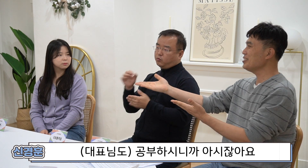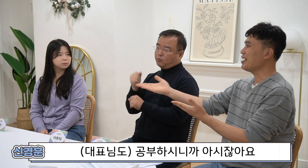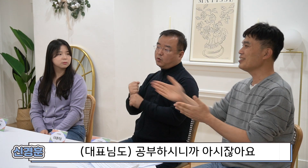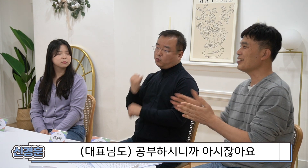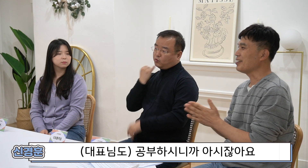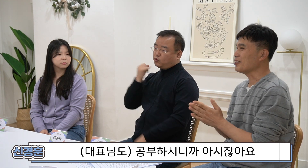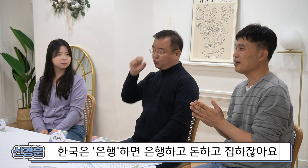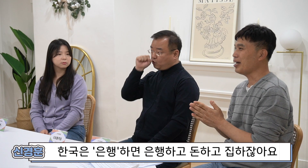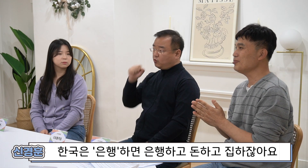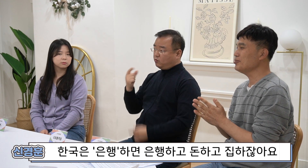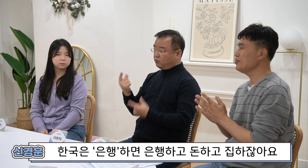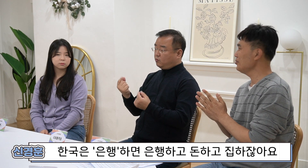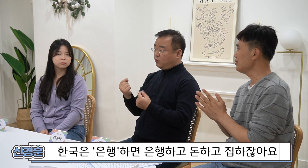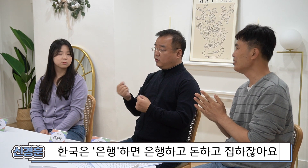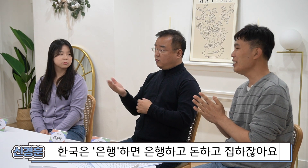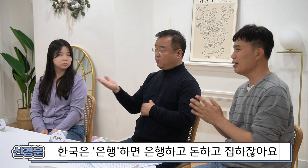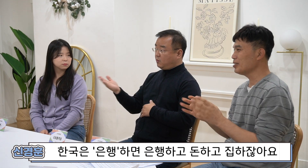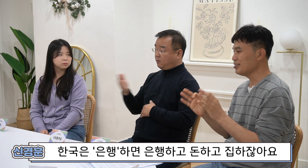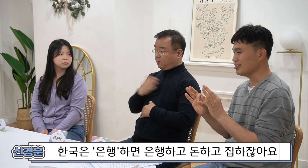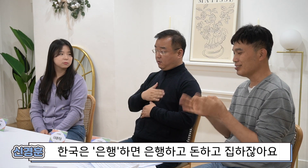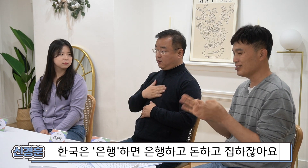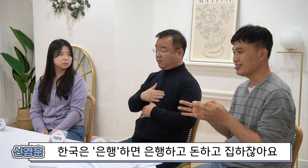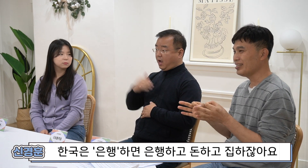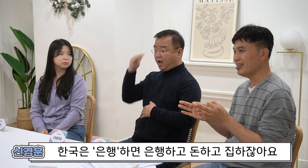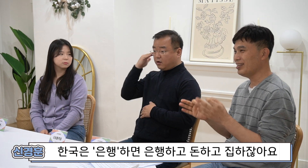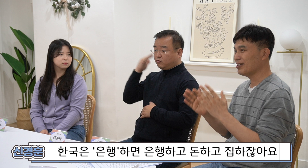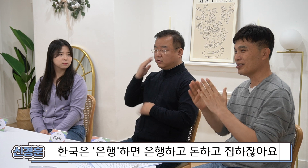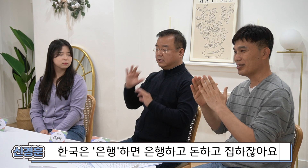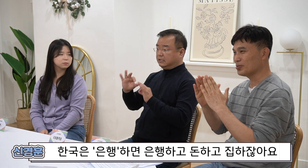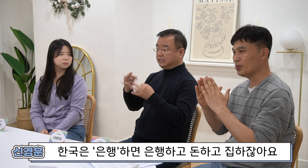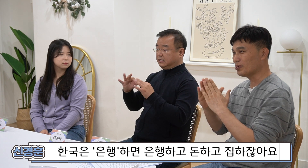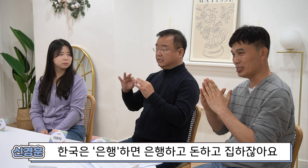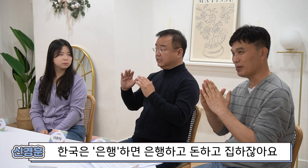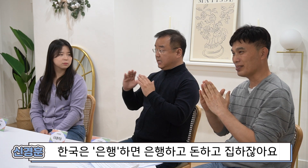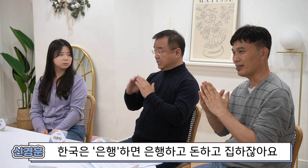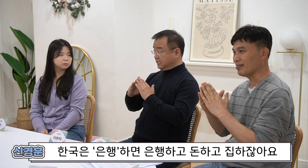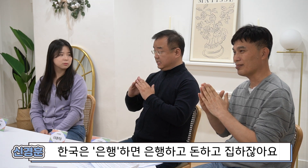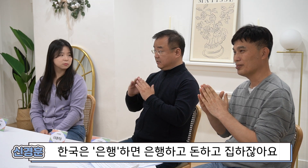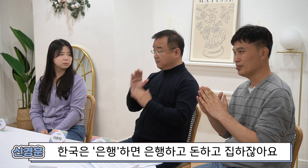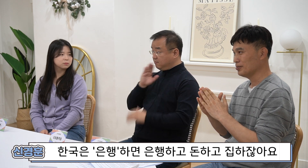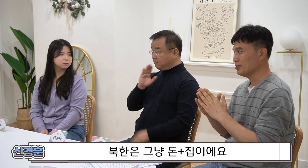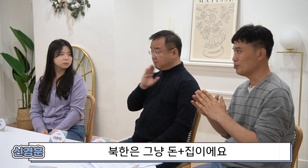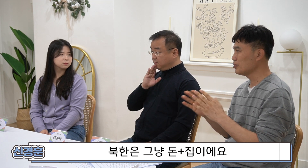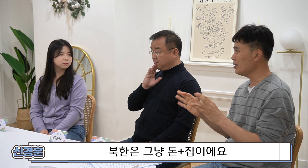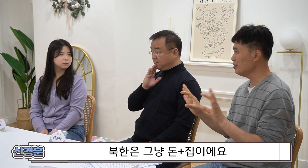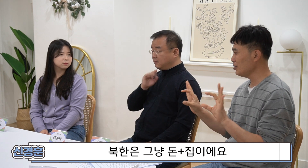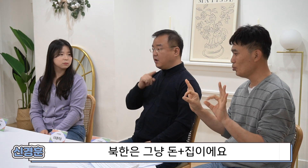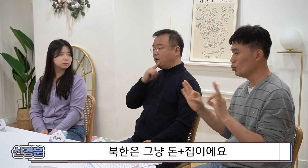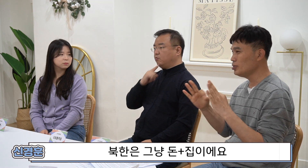공부하시니까 아시잖아요. 한국은 은행 하면 은행가 돈하고 집 하잖아요. 북한은 그냥